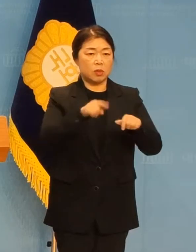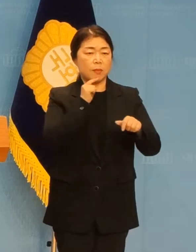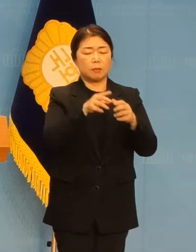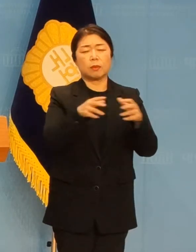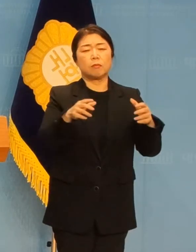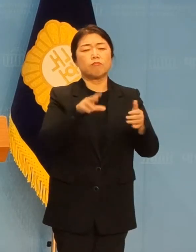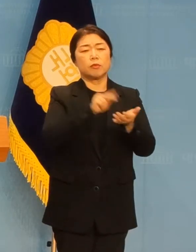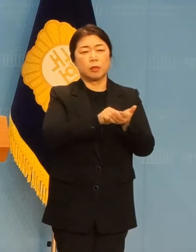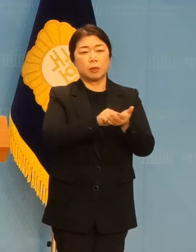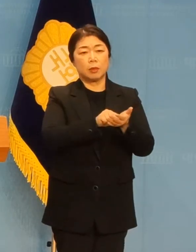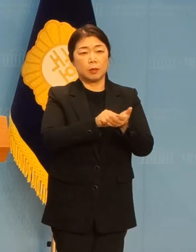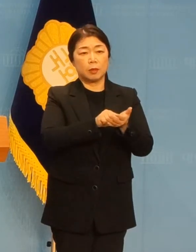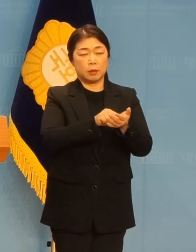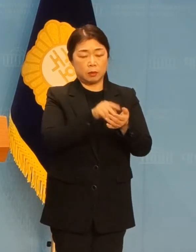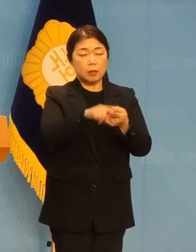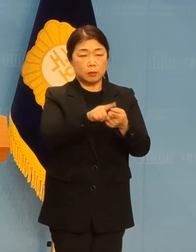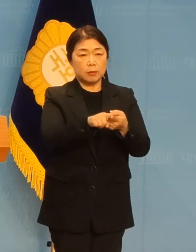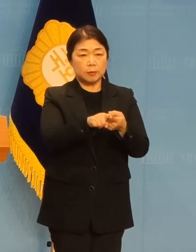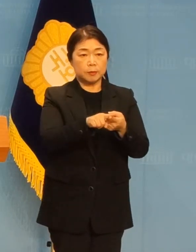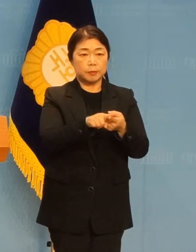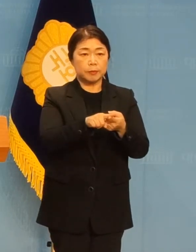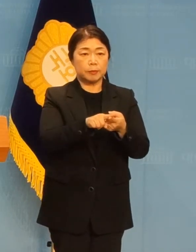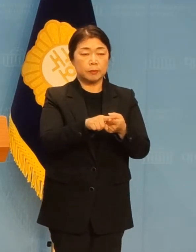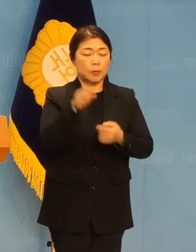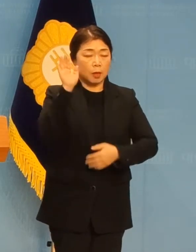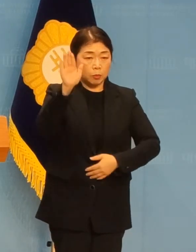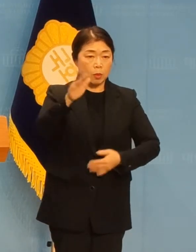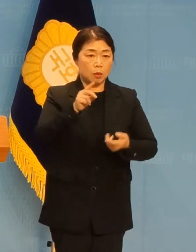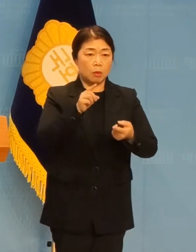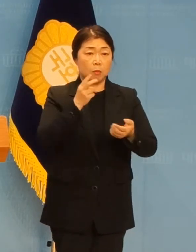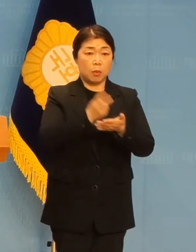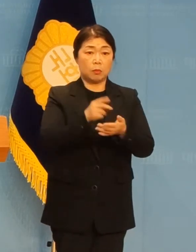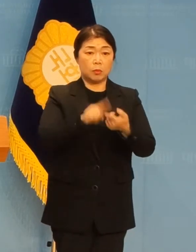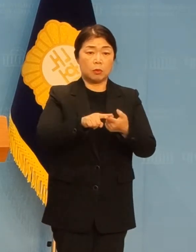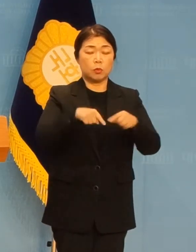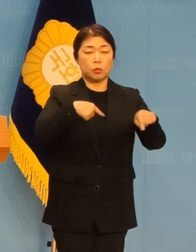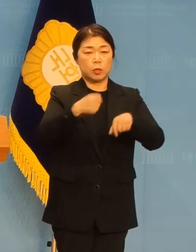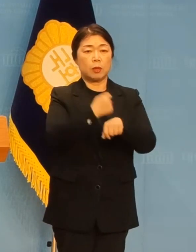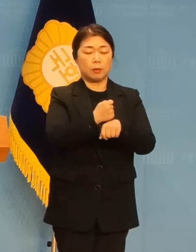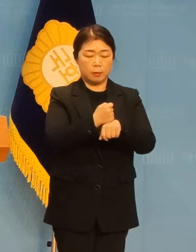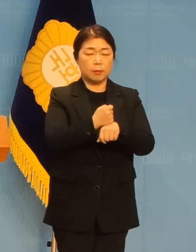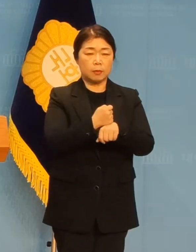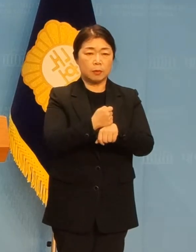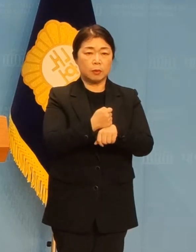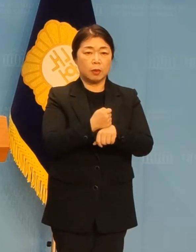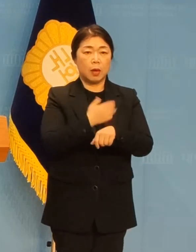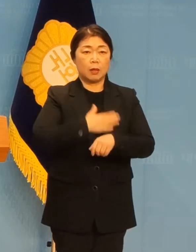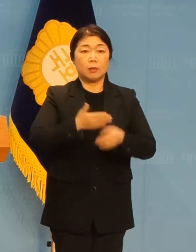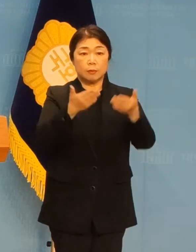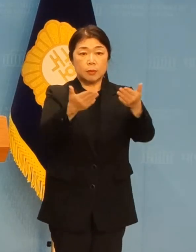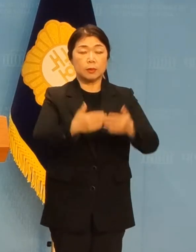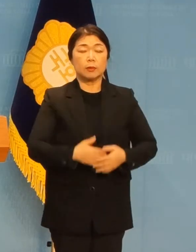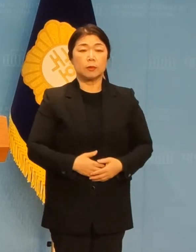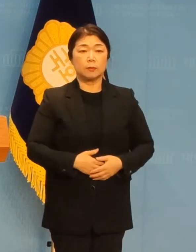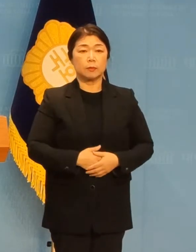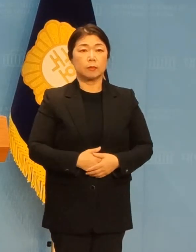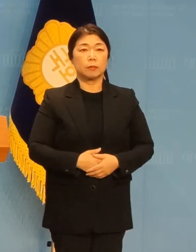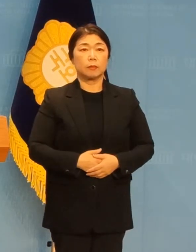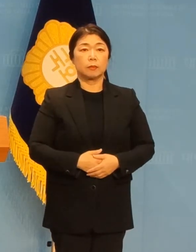논란으로 증폭시키는 데에 대해서는 향후 법적 조치할 수밖에 없음을 또한